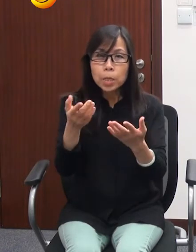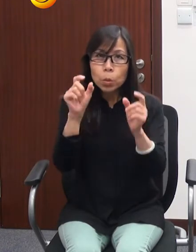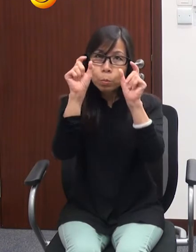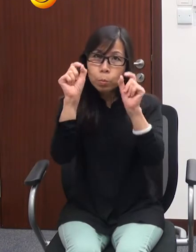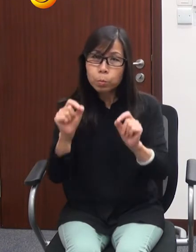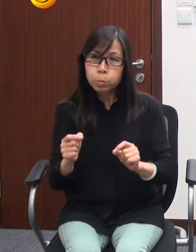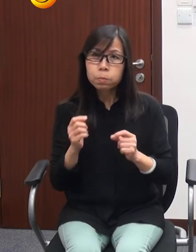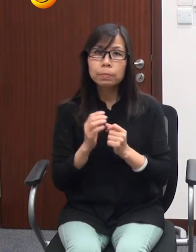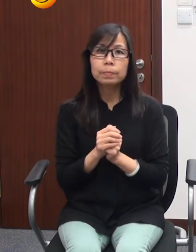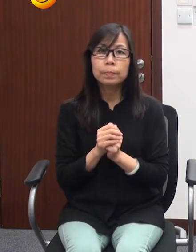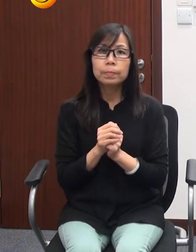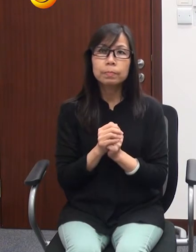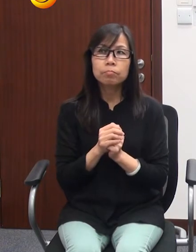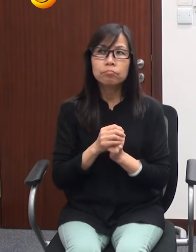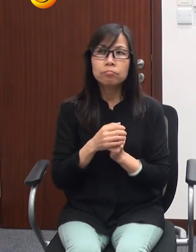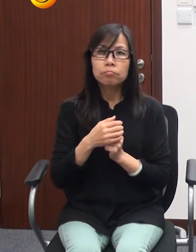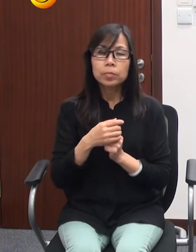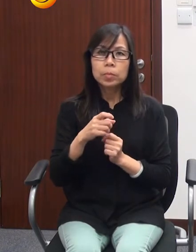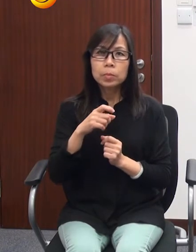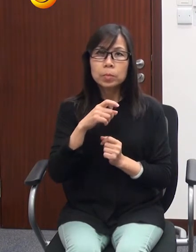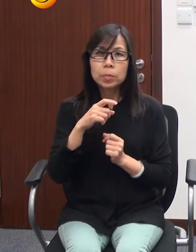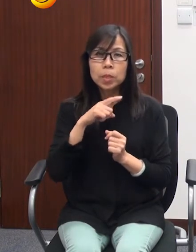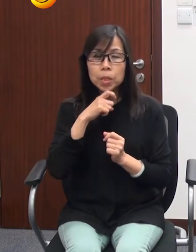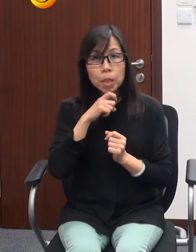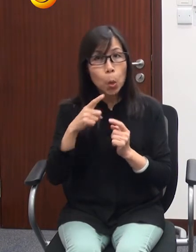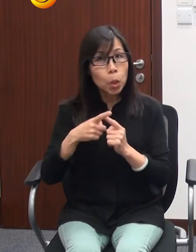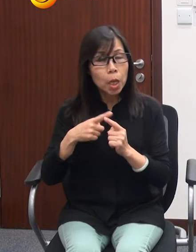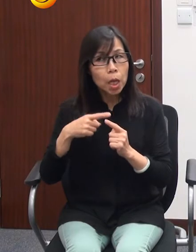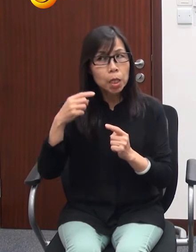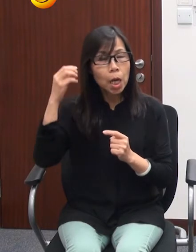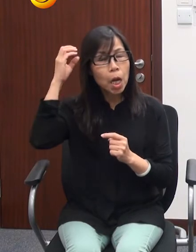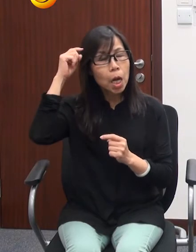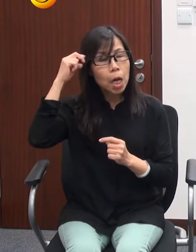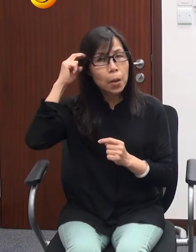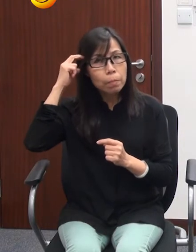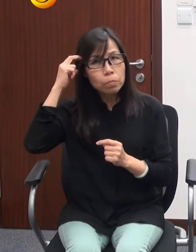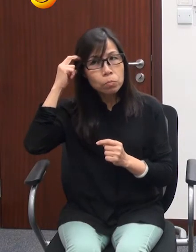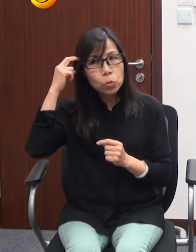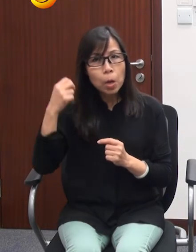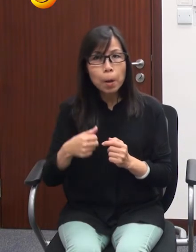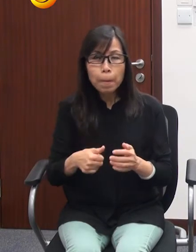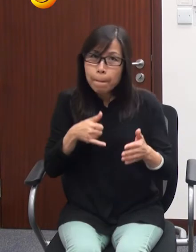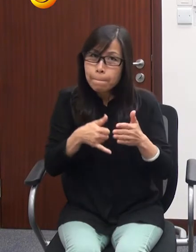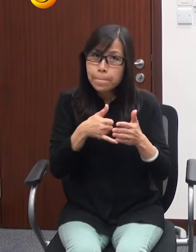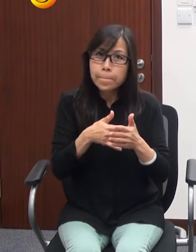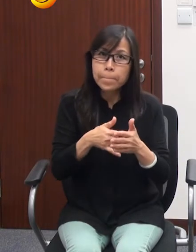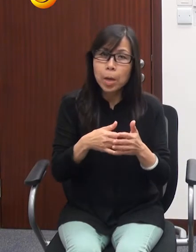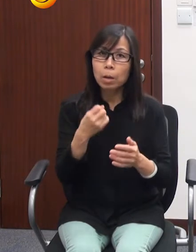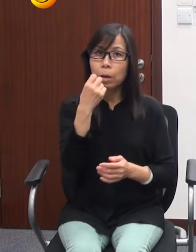即系谂住觉得罢课作为。是迫使港大要面對翻，即係嗰